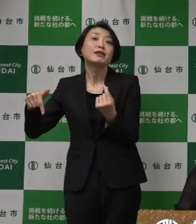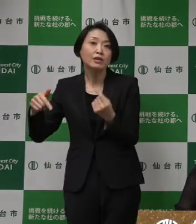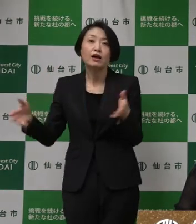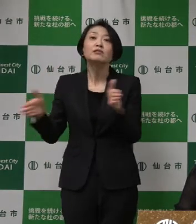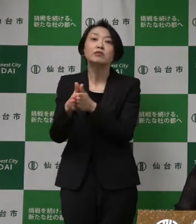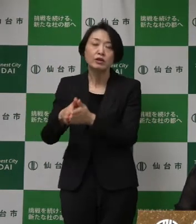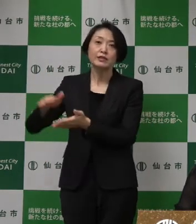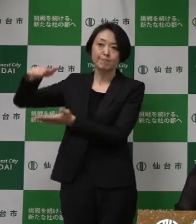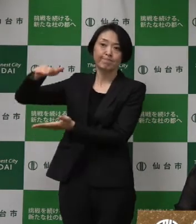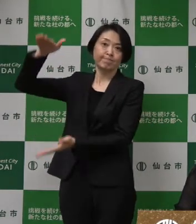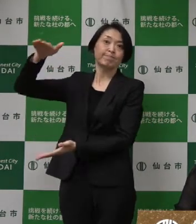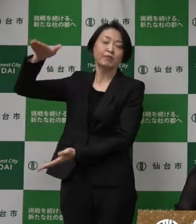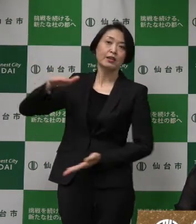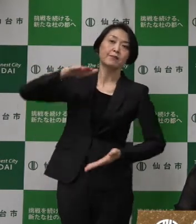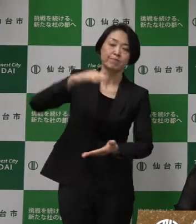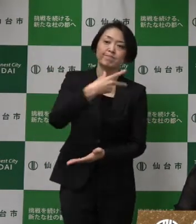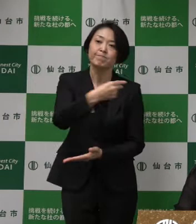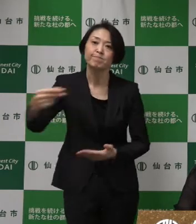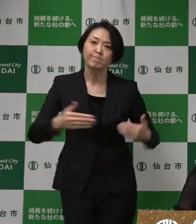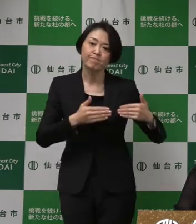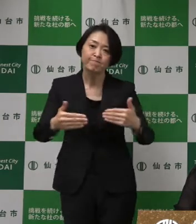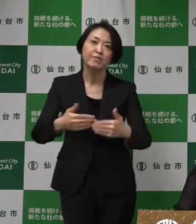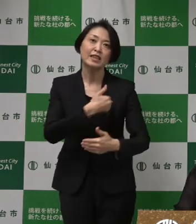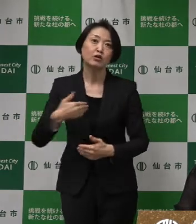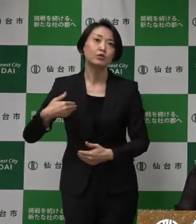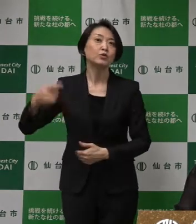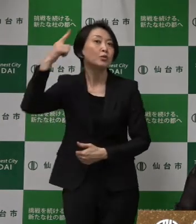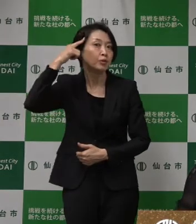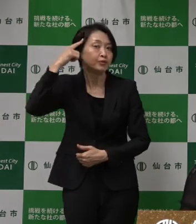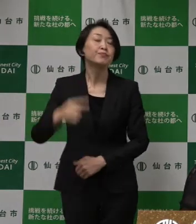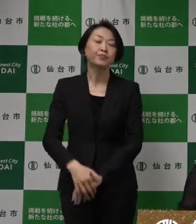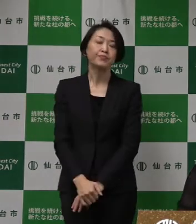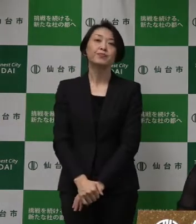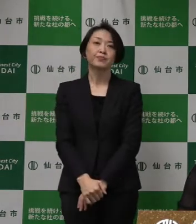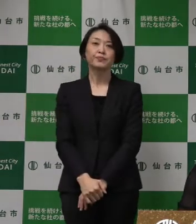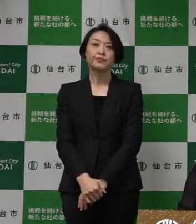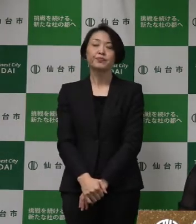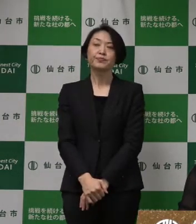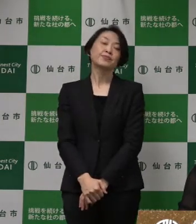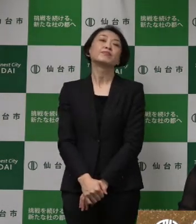むというような、まあ、見込みは、まあ、県宮城県の方で立てているというふうには聞いてございます。